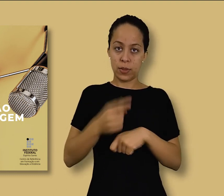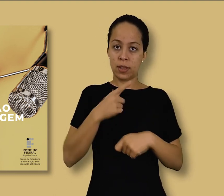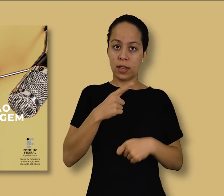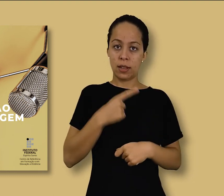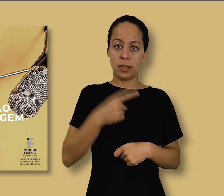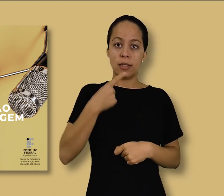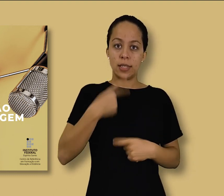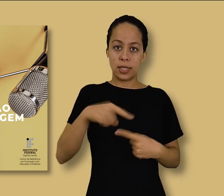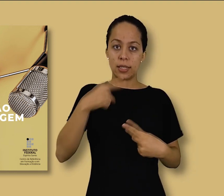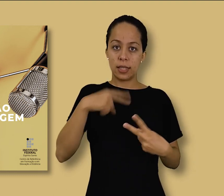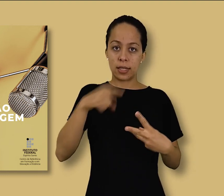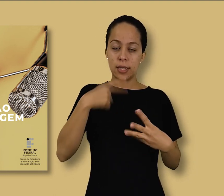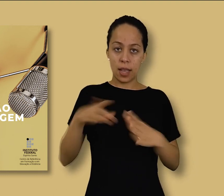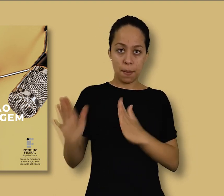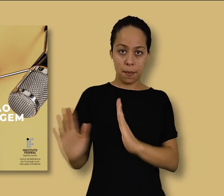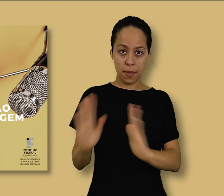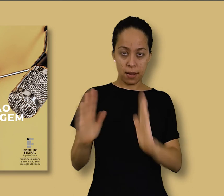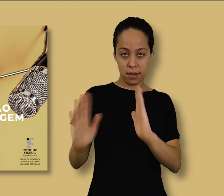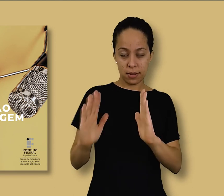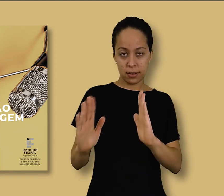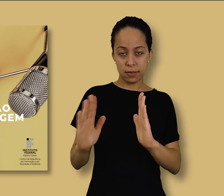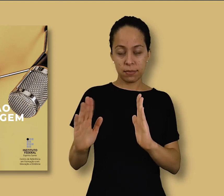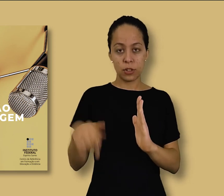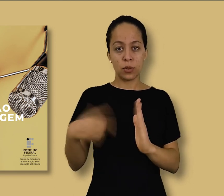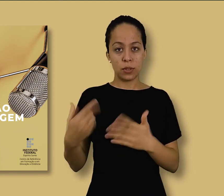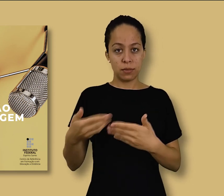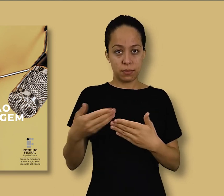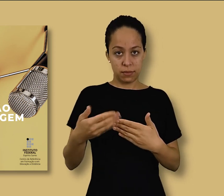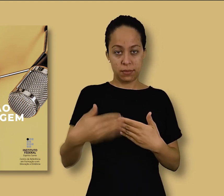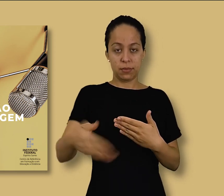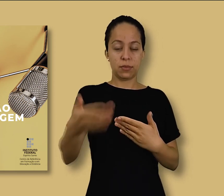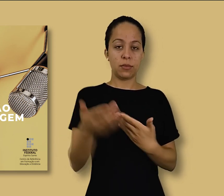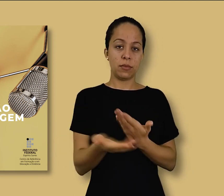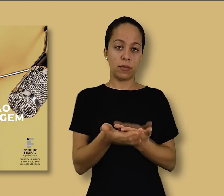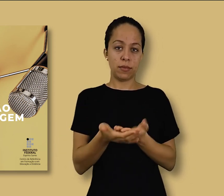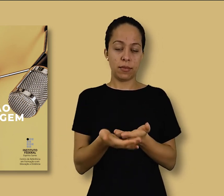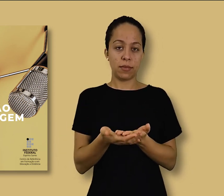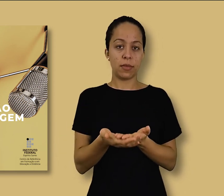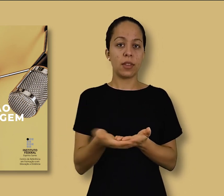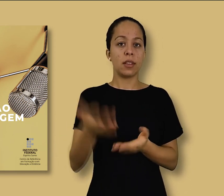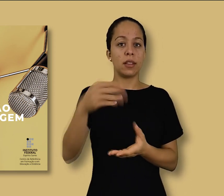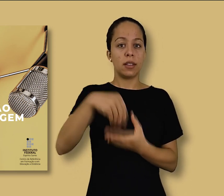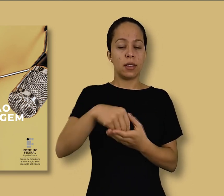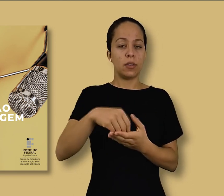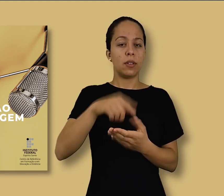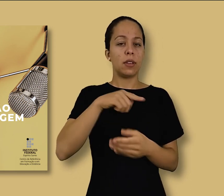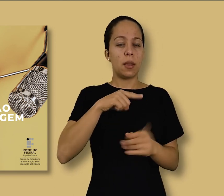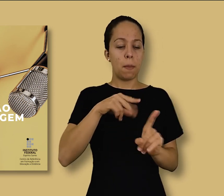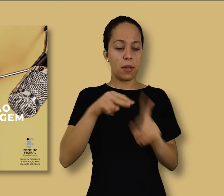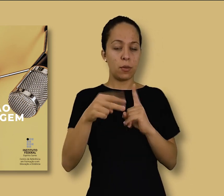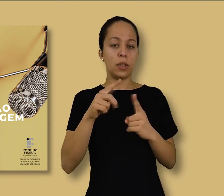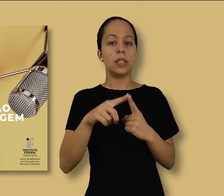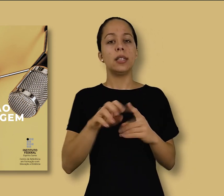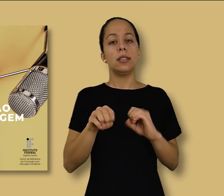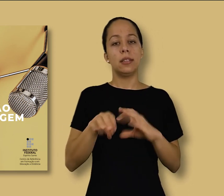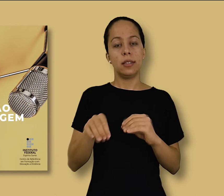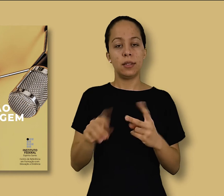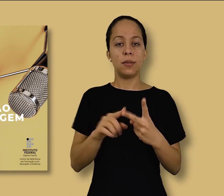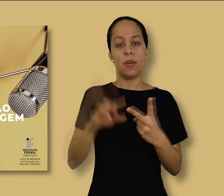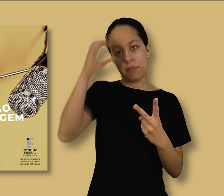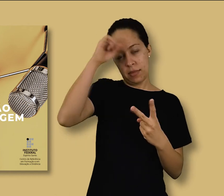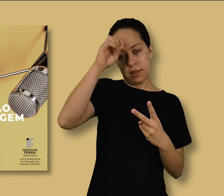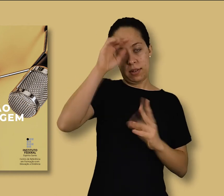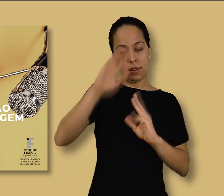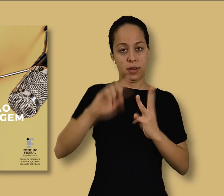patologização da aprendizagem bom para isso durante as semanas desse curso nós estudaremos